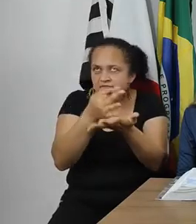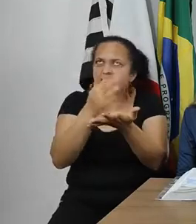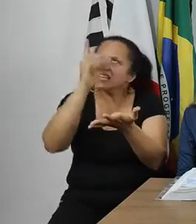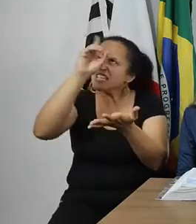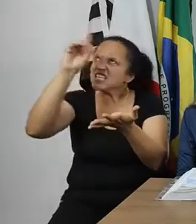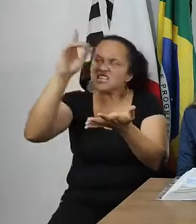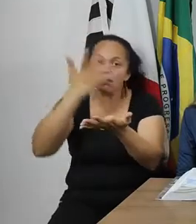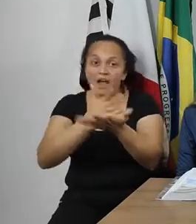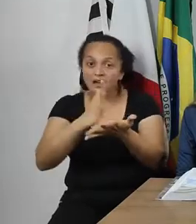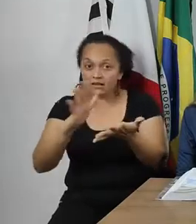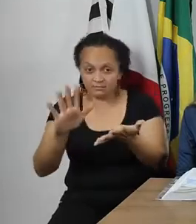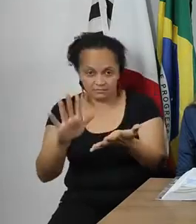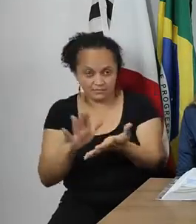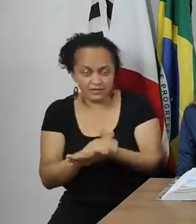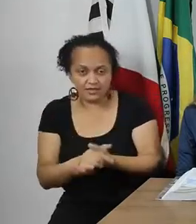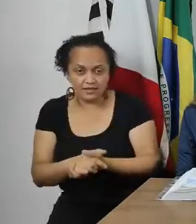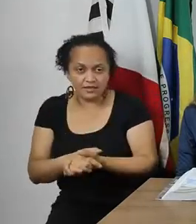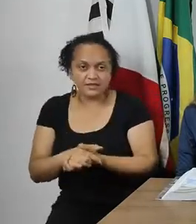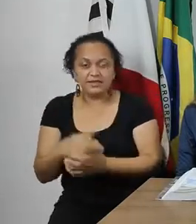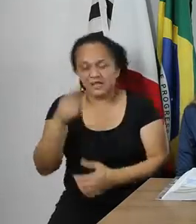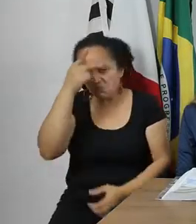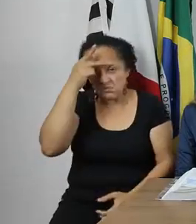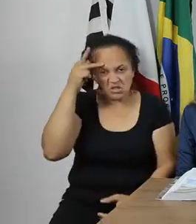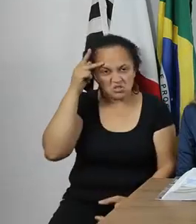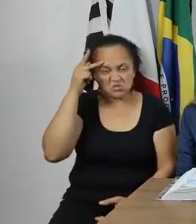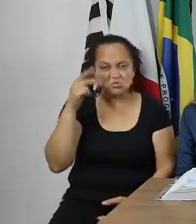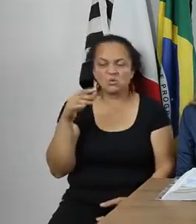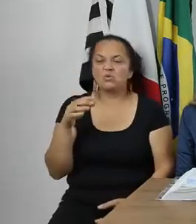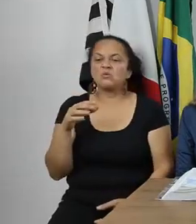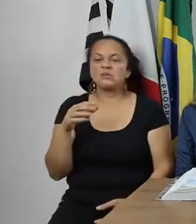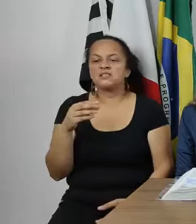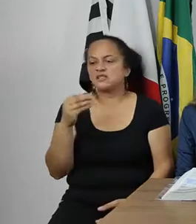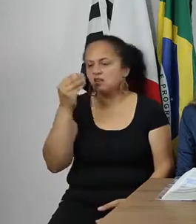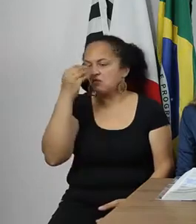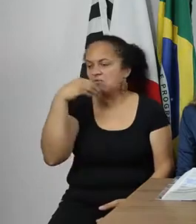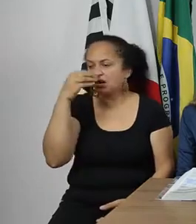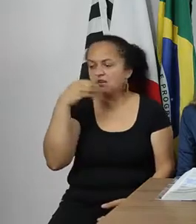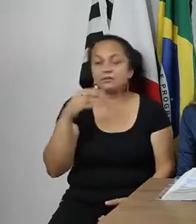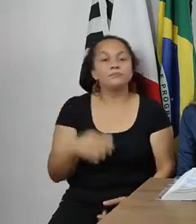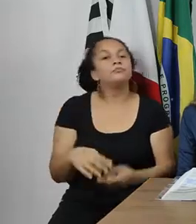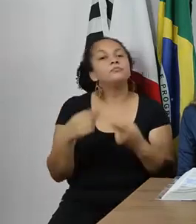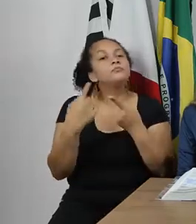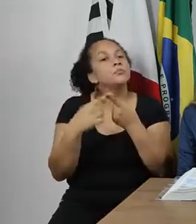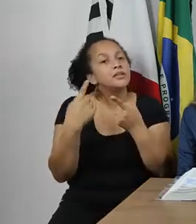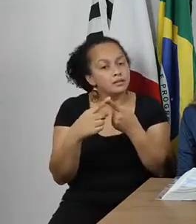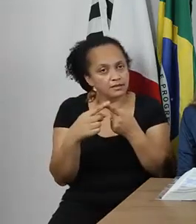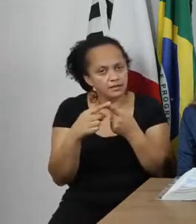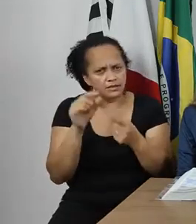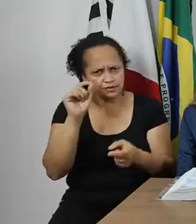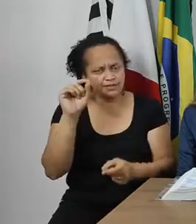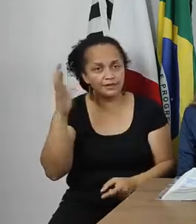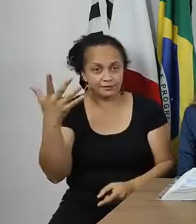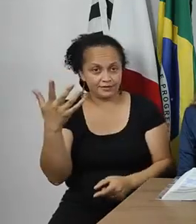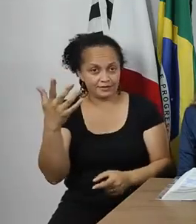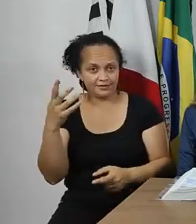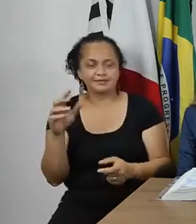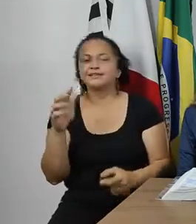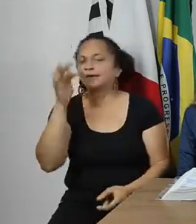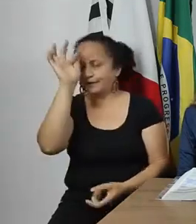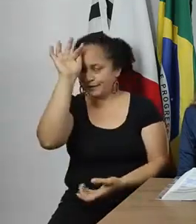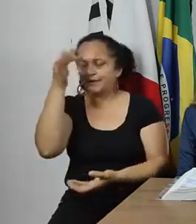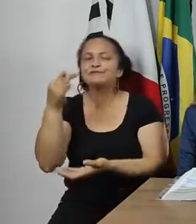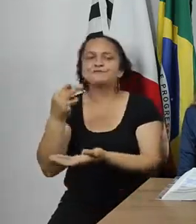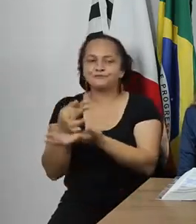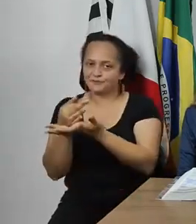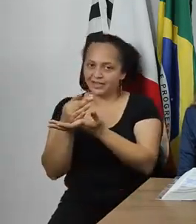fosse atacada e caísse. Porque muitas vezes é a fé que segura a gente, é a fé que faz com que